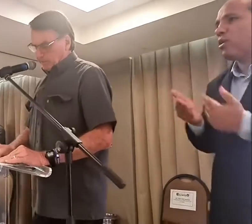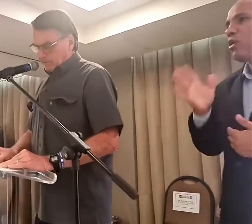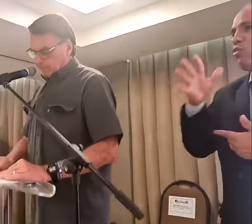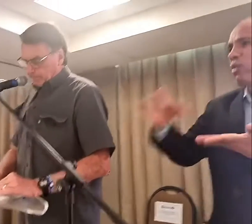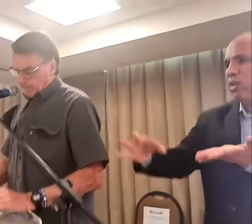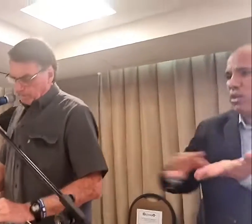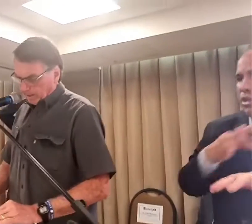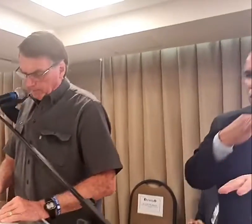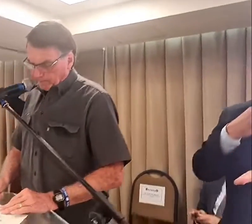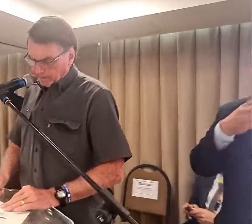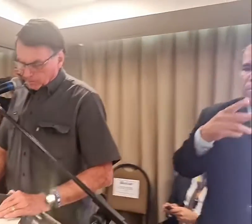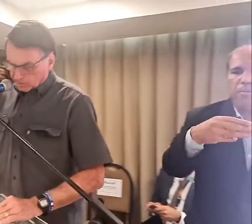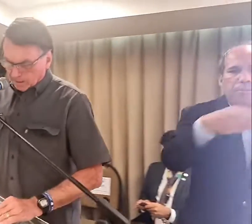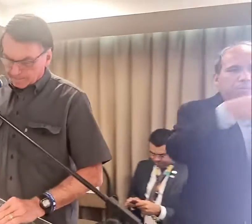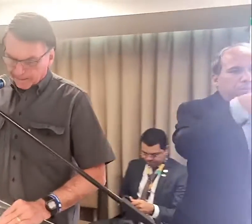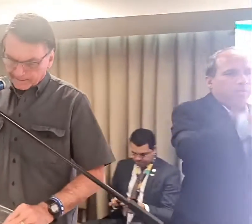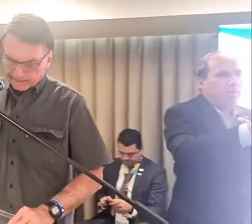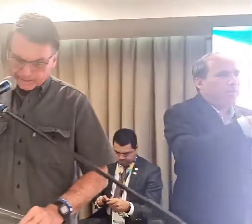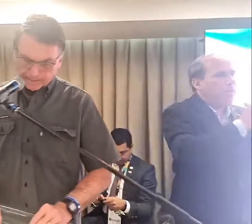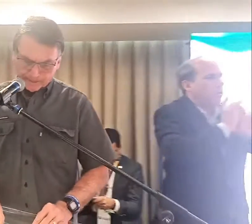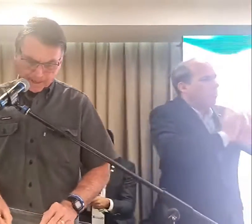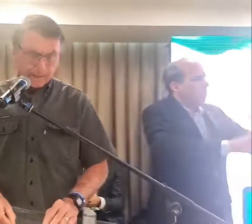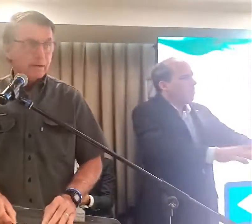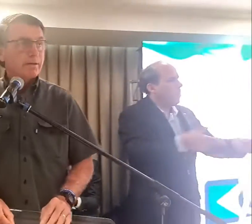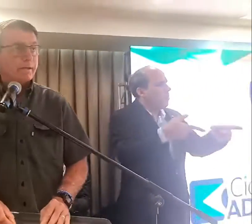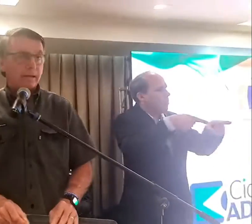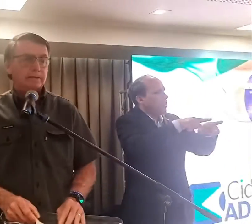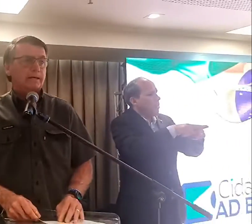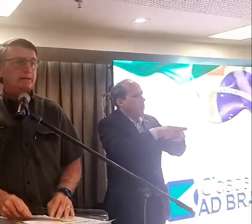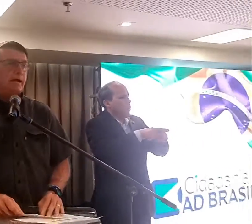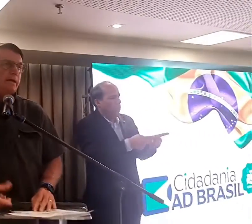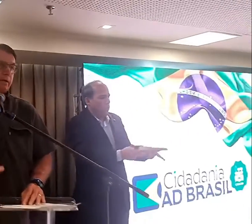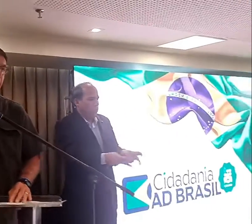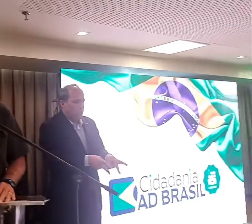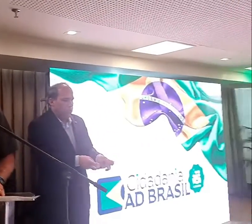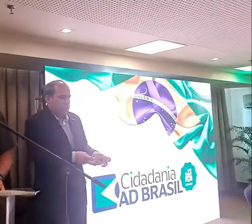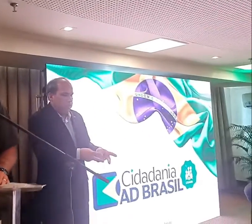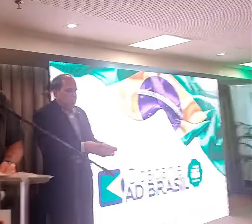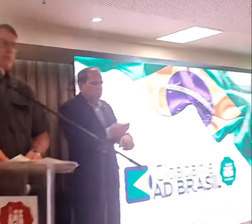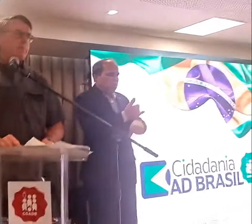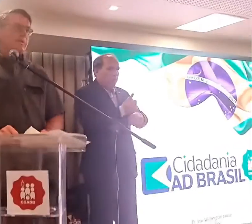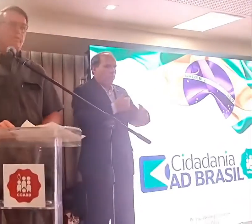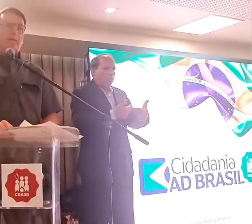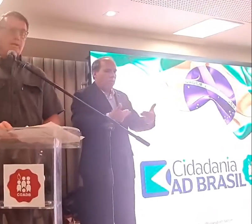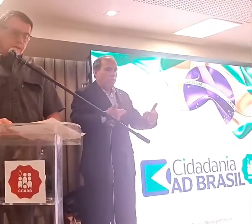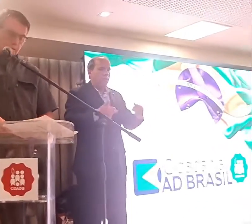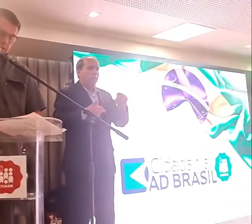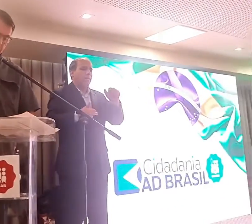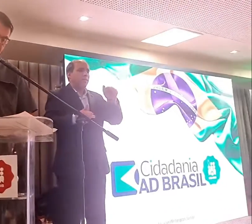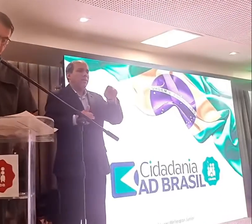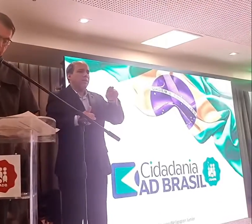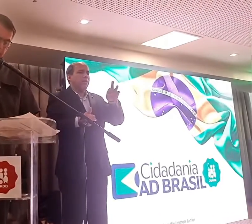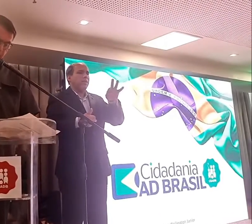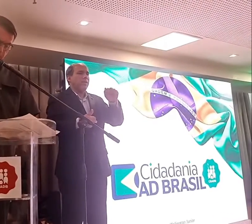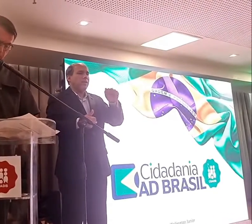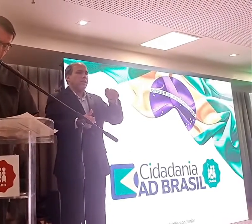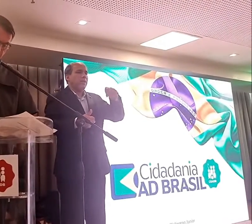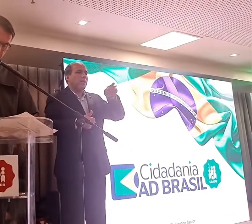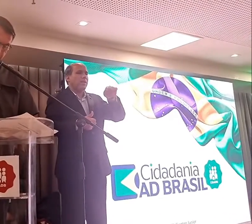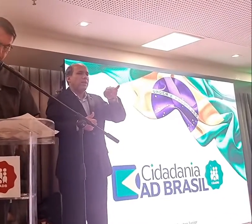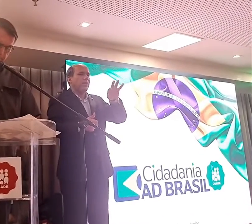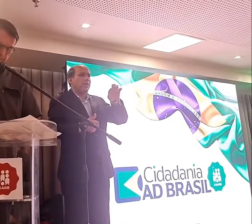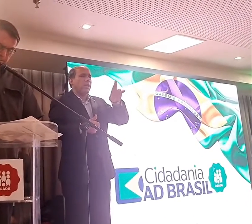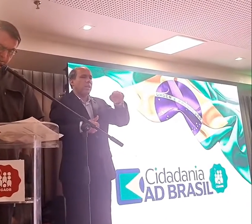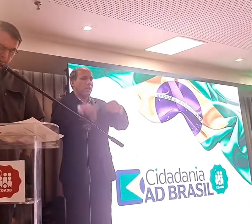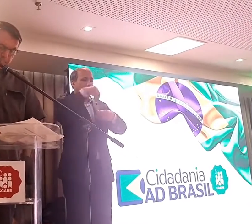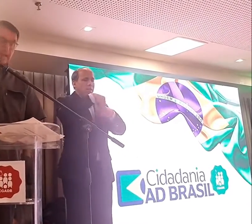assinamos medida provisória permitindo a parceria da mineração em Santa Quitéria, onde nós temos ali uma riqueza enorme em